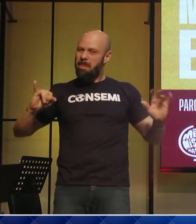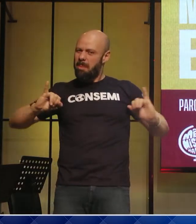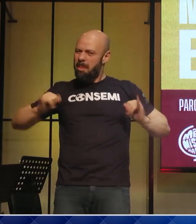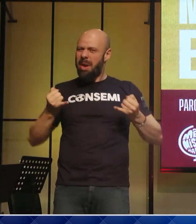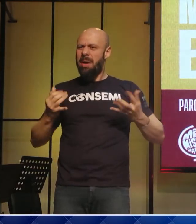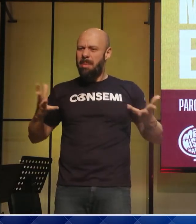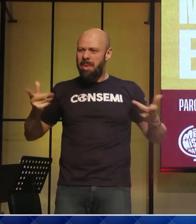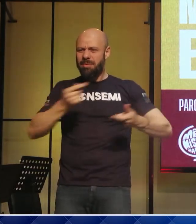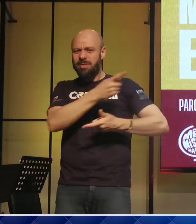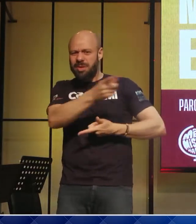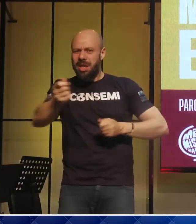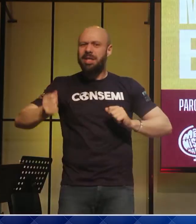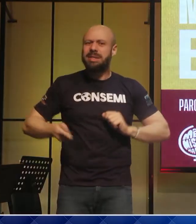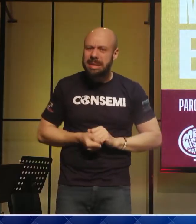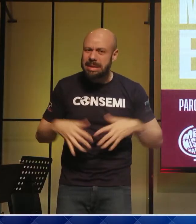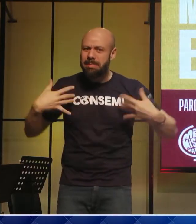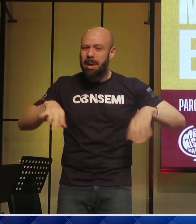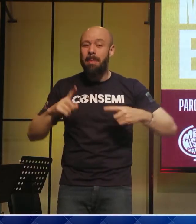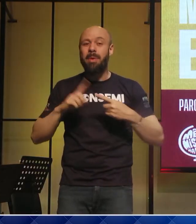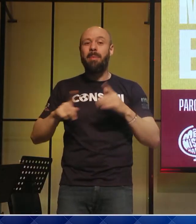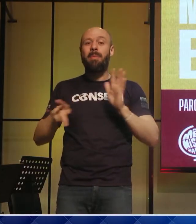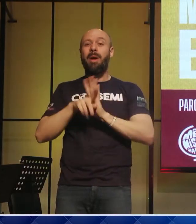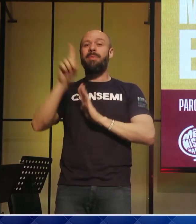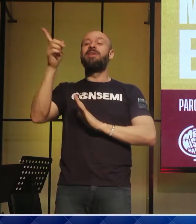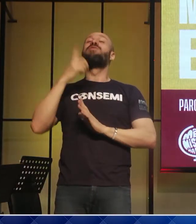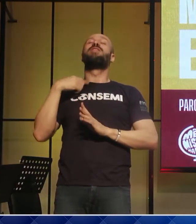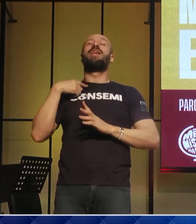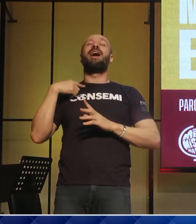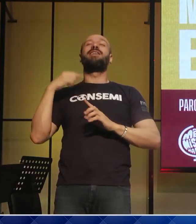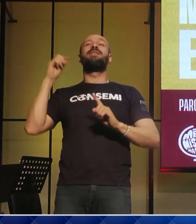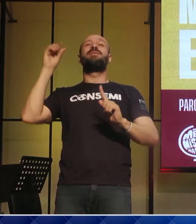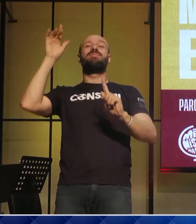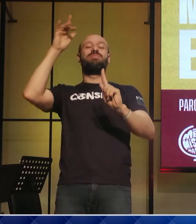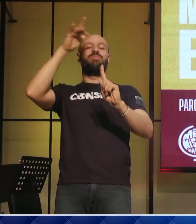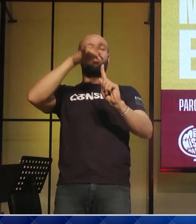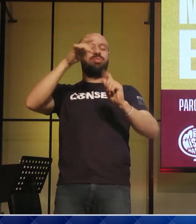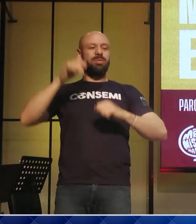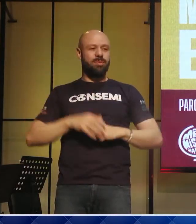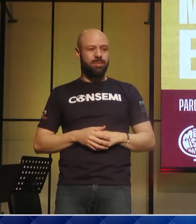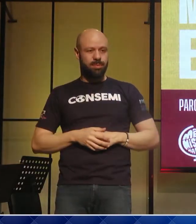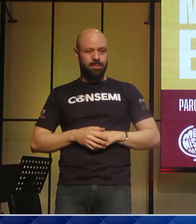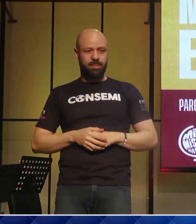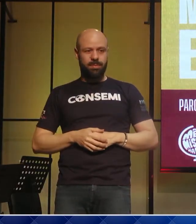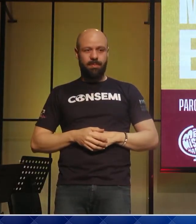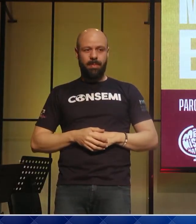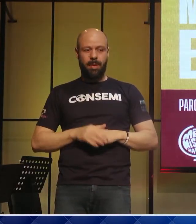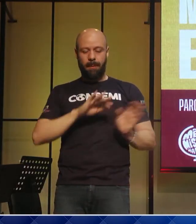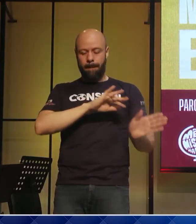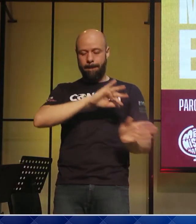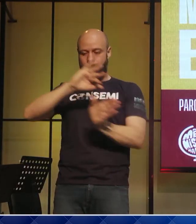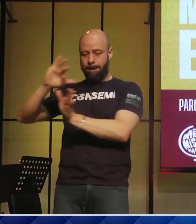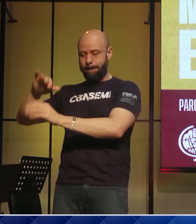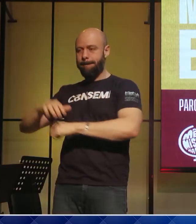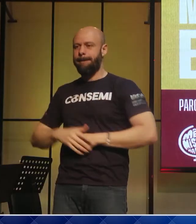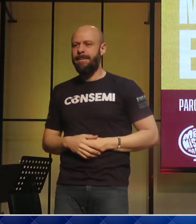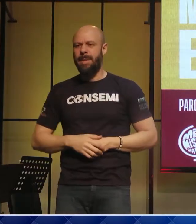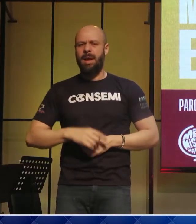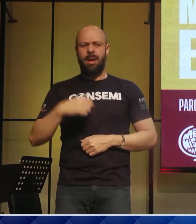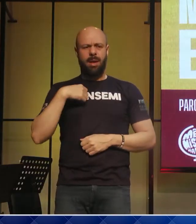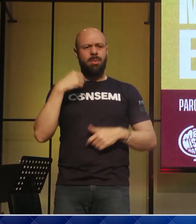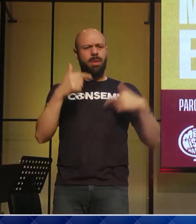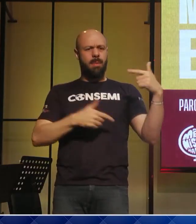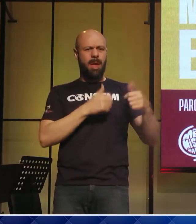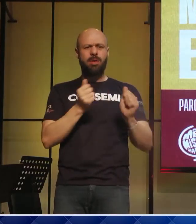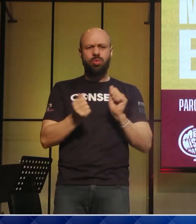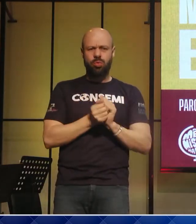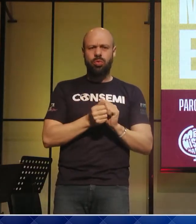une isso, Deus gera isso. Eu tenho um dom de trabalhar com os caras mais esquisitos do mundo. Eu tenho